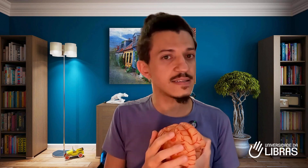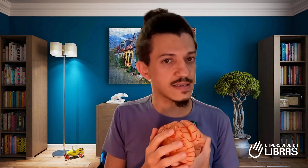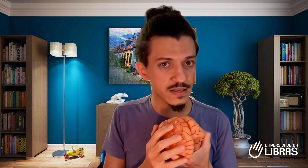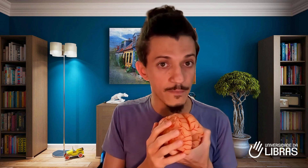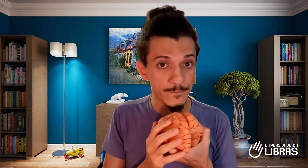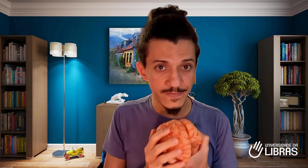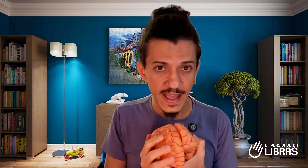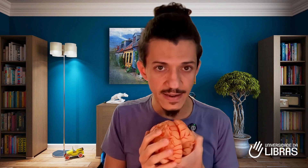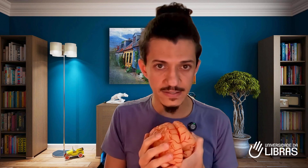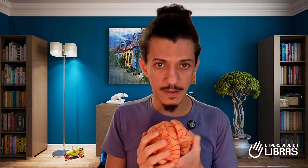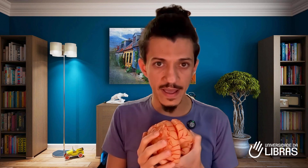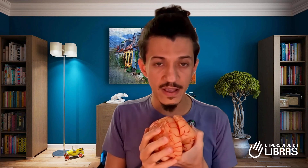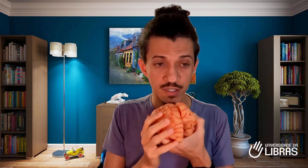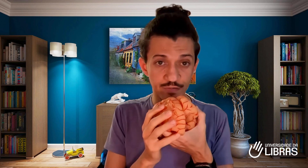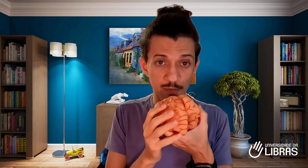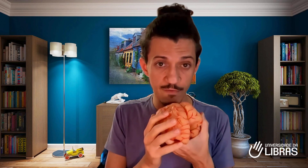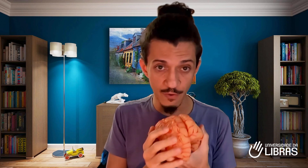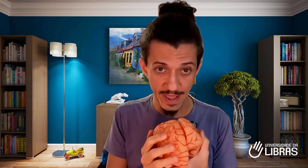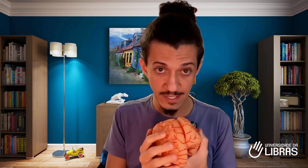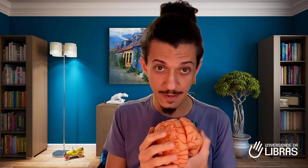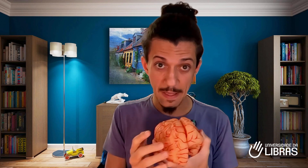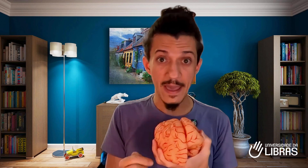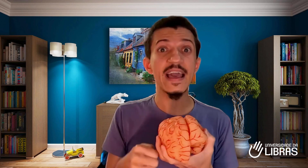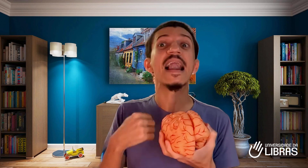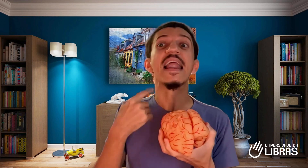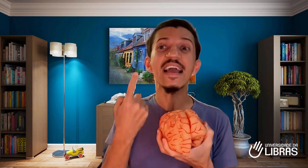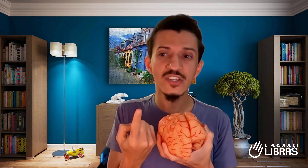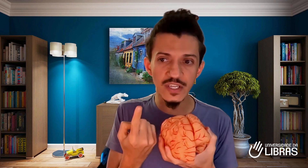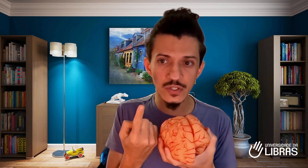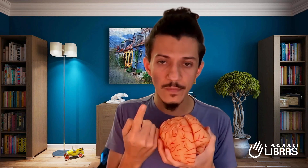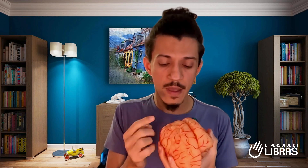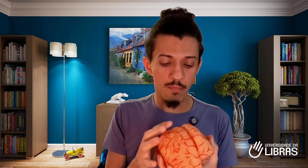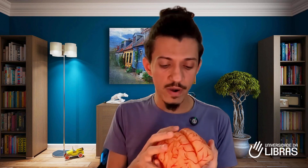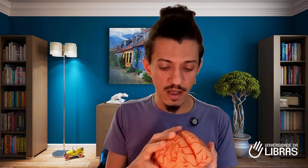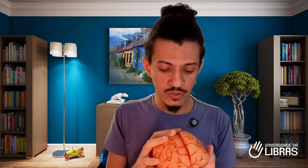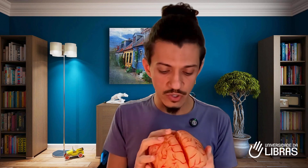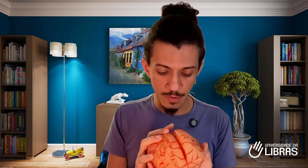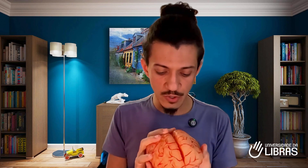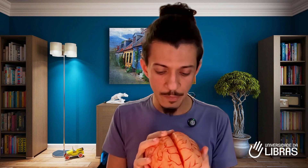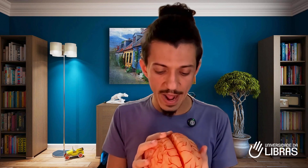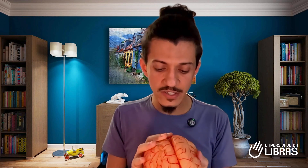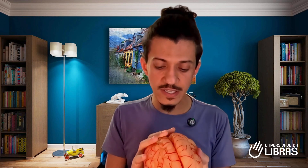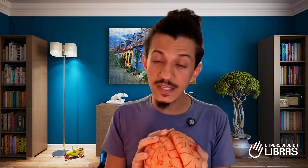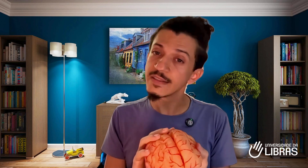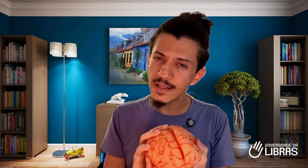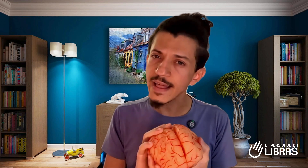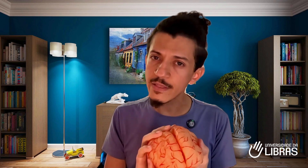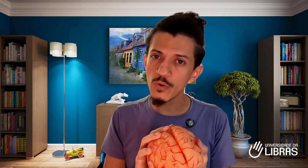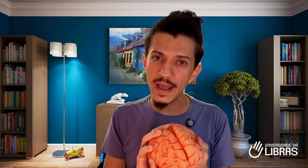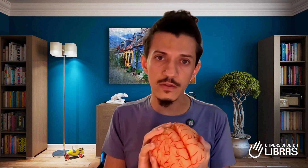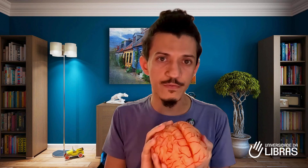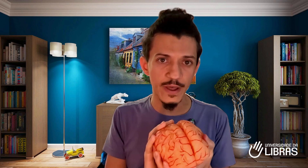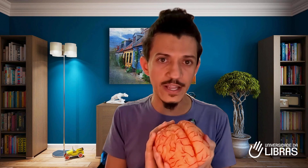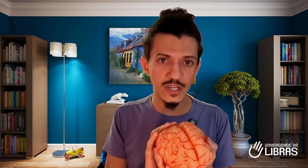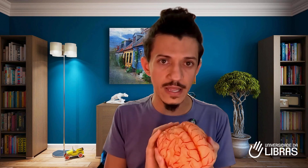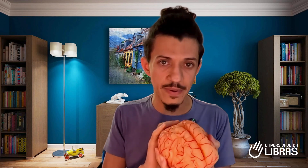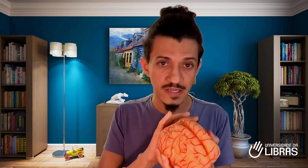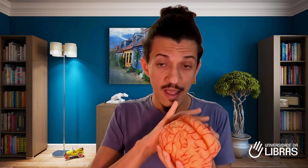sinalização deles também de forma fluente. E além disso, por causa dos tipos de práticas que tem dentro do método Fluente em Libras, você